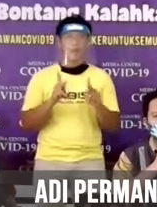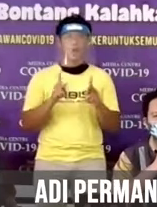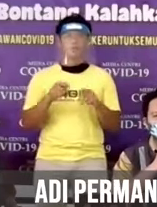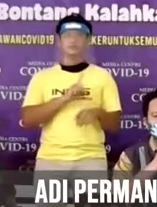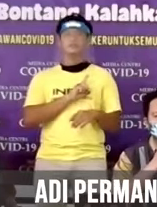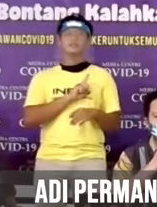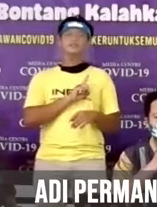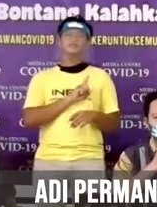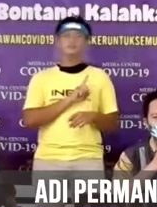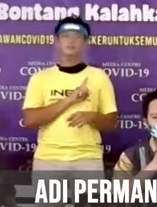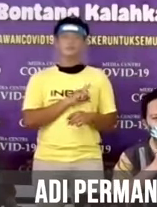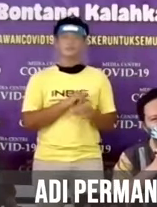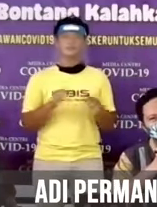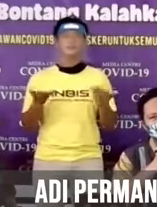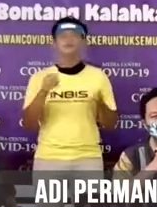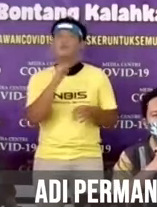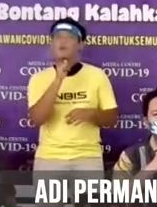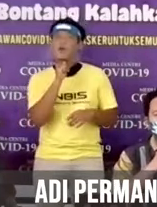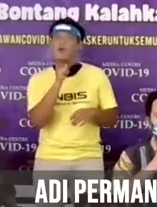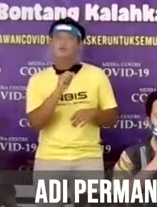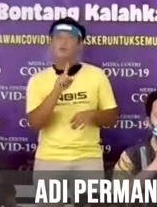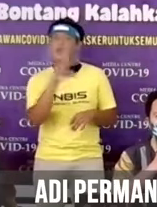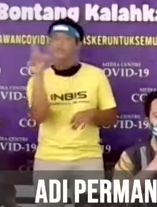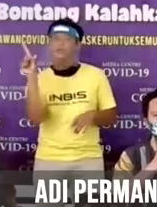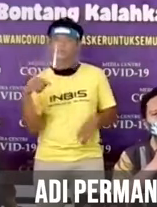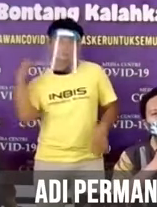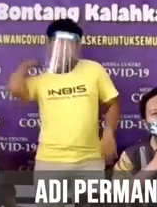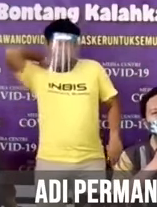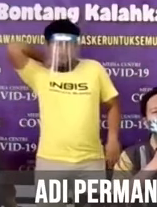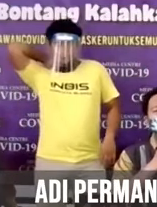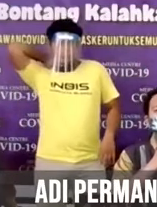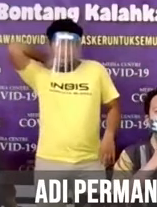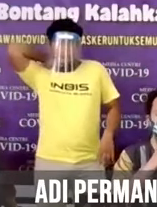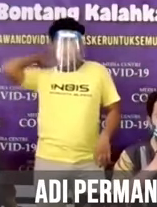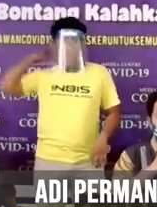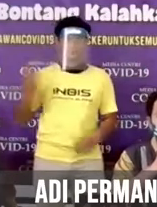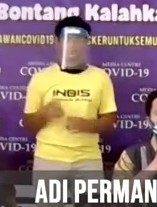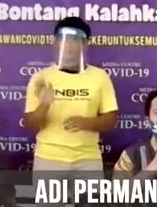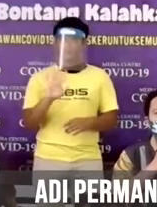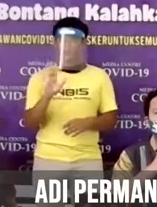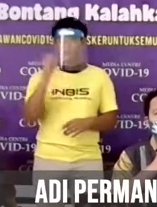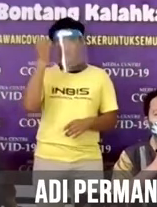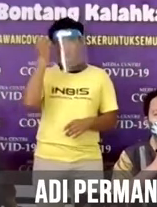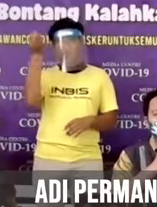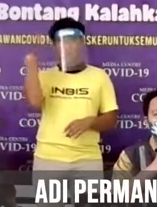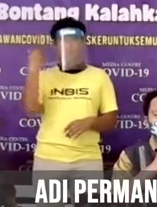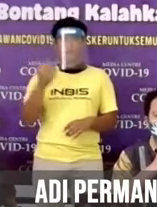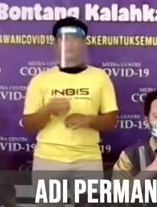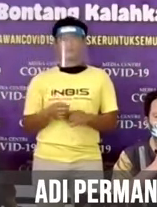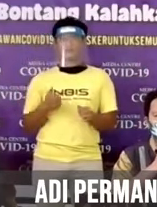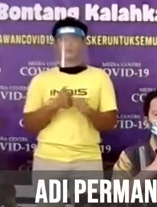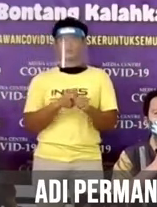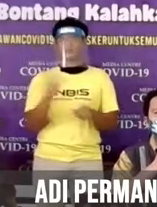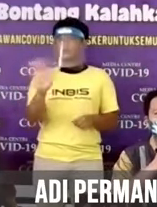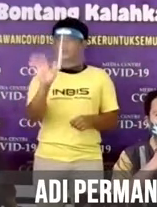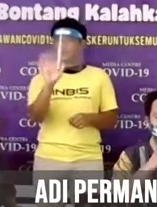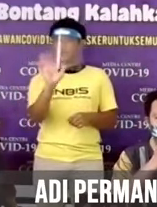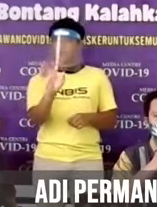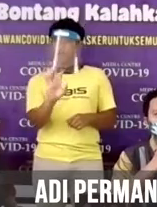melihat orang lain yang mengerjakan dan menyentuh yang lain yang kita juga ikut yang tidak baik artinya mulai dari kita